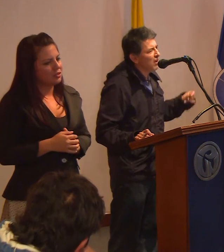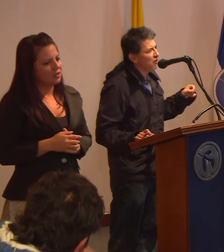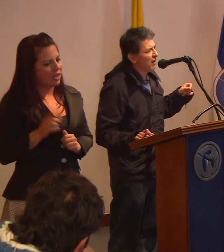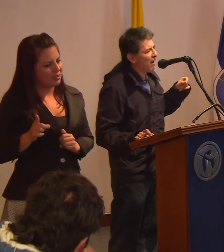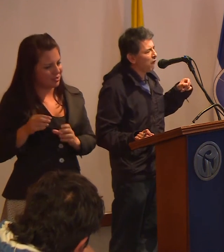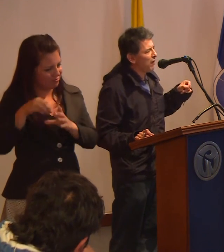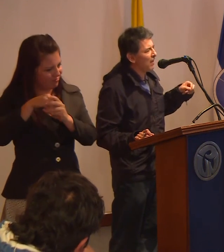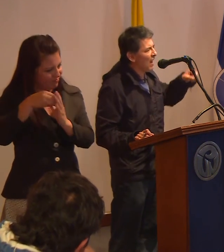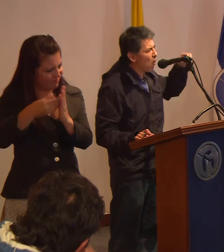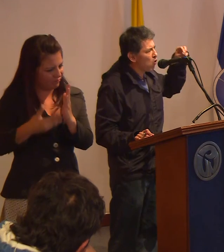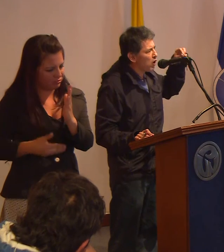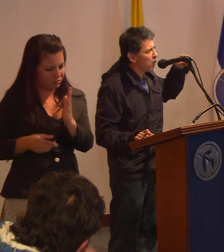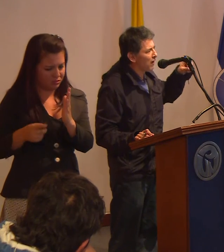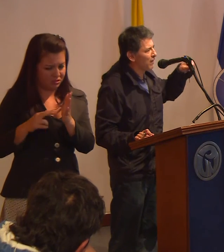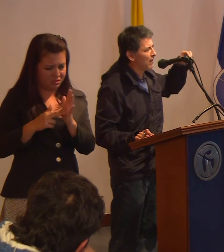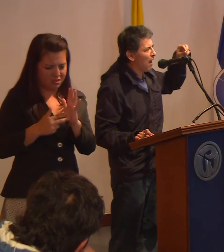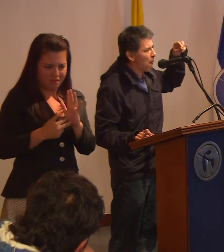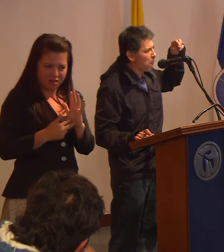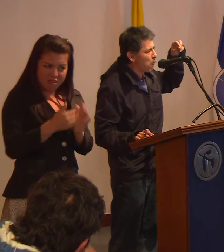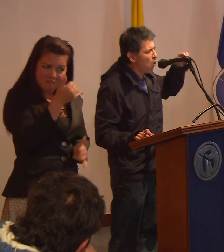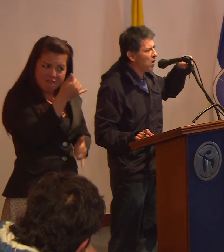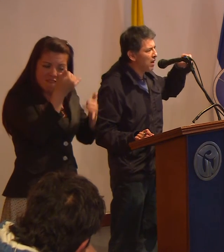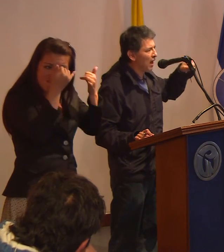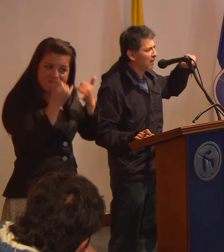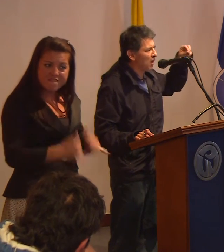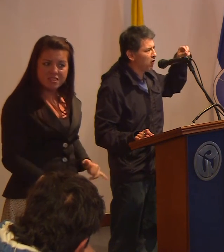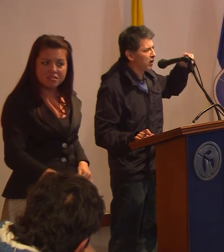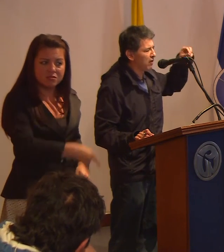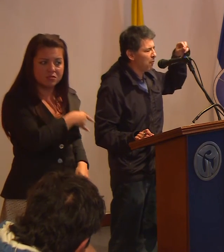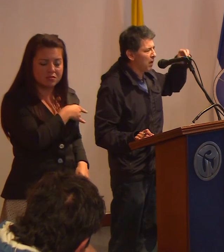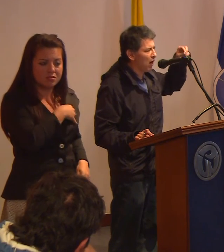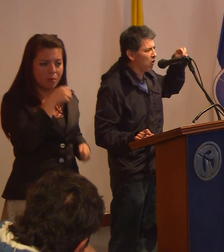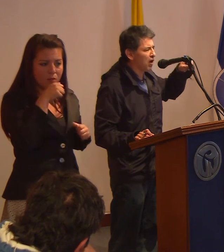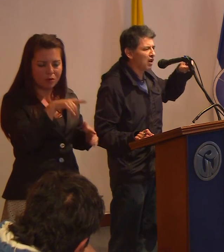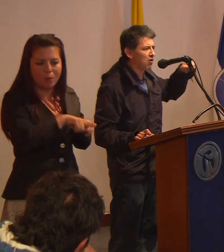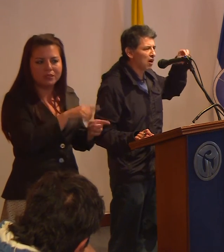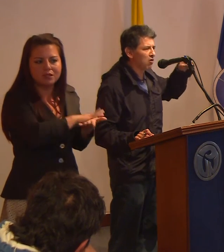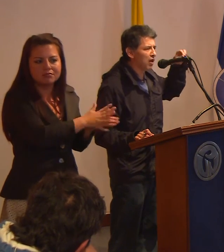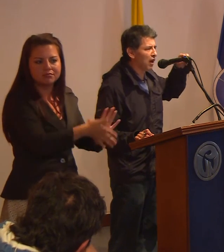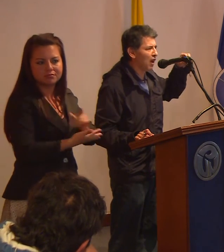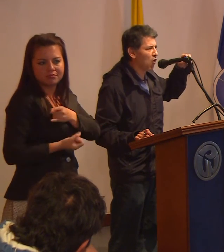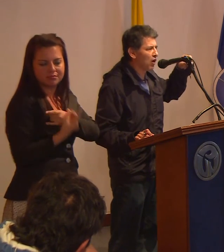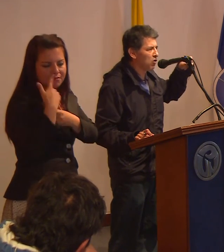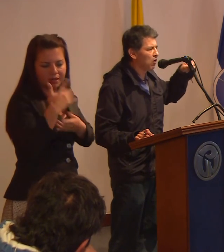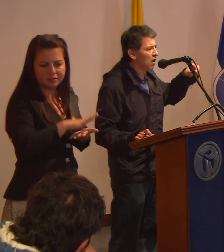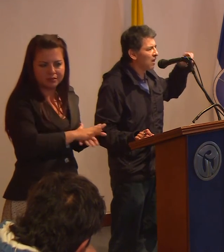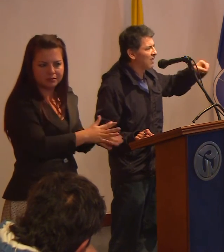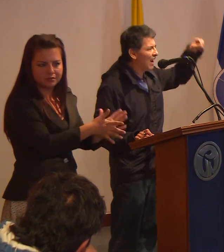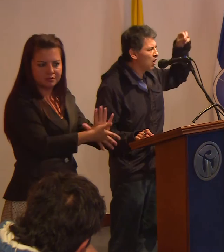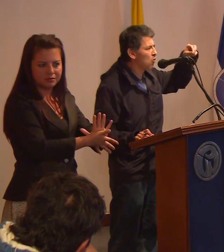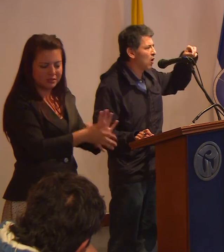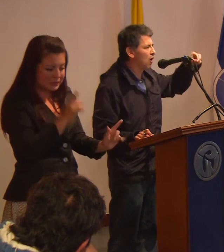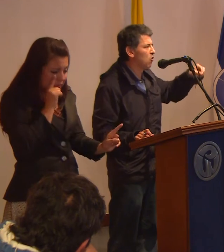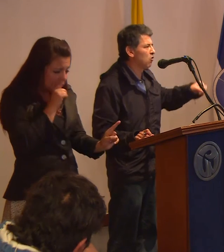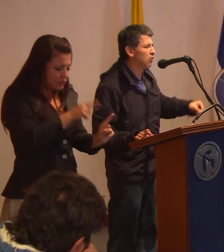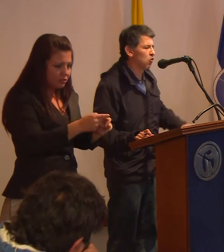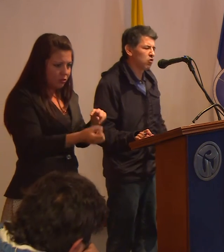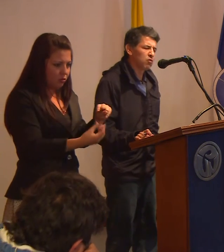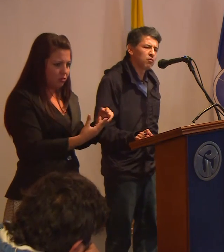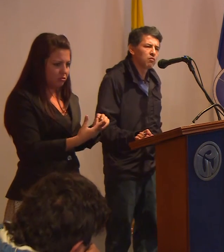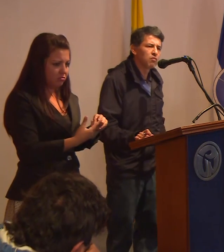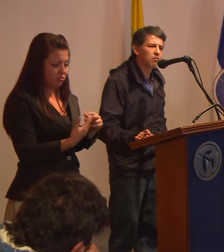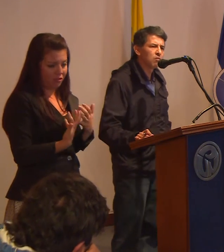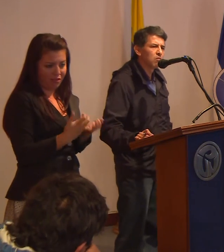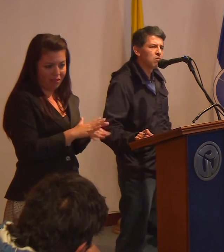no significa el fin de la universidad pública y de la Universidad Pedagógica Nacional Consagrada a la Educación tal y como la